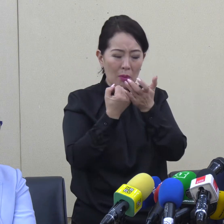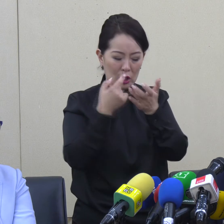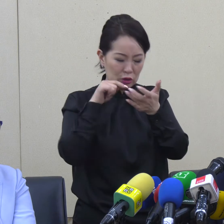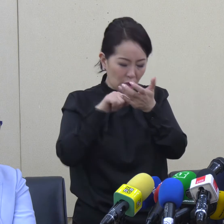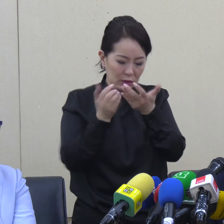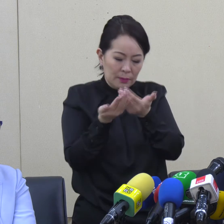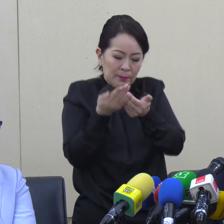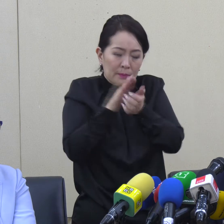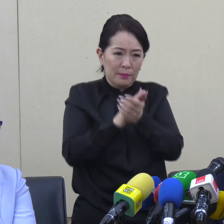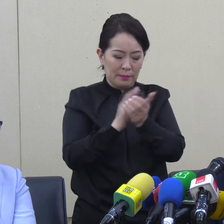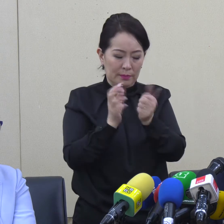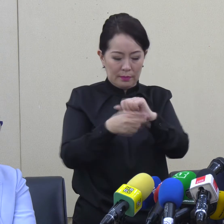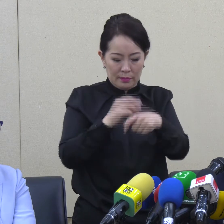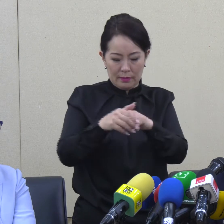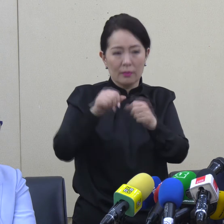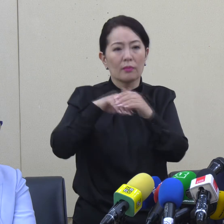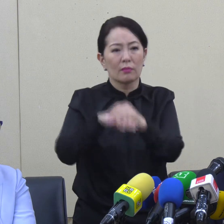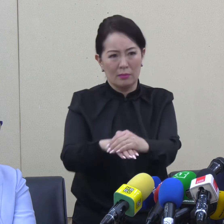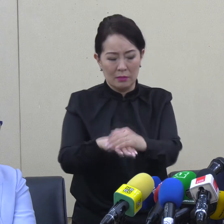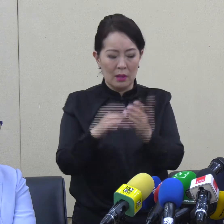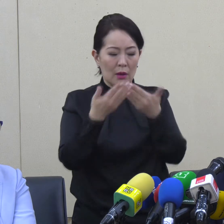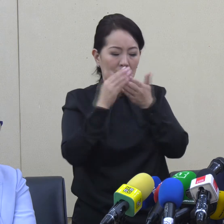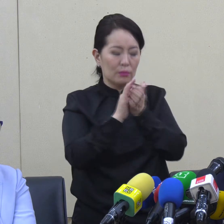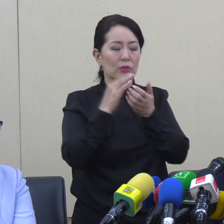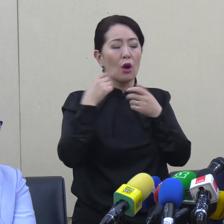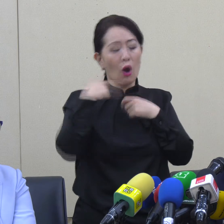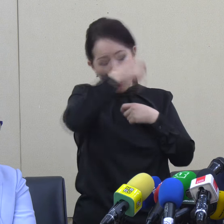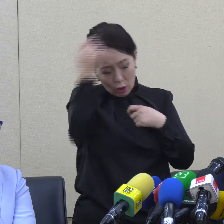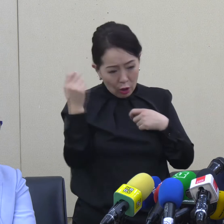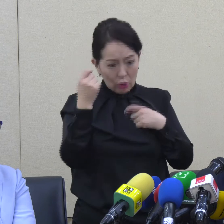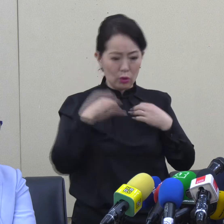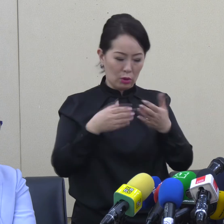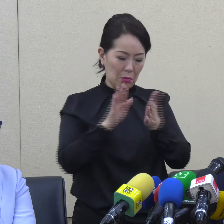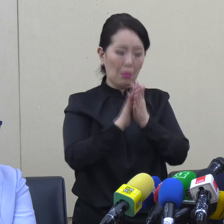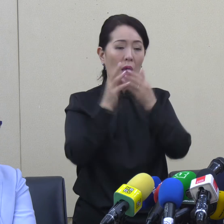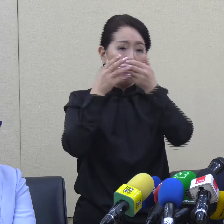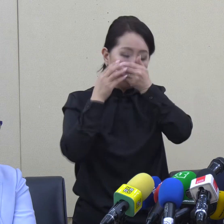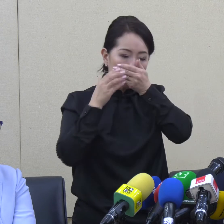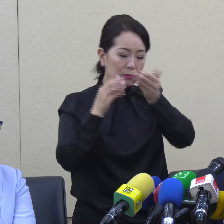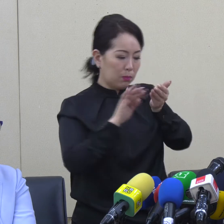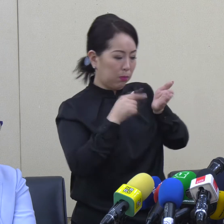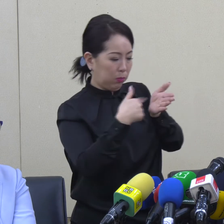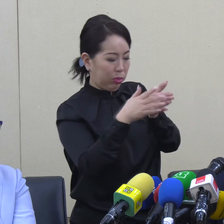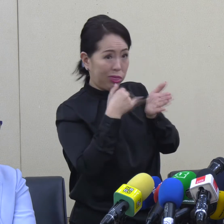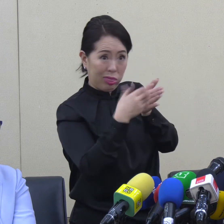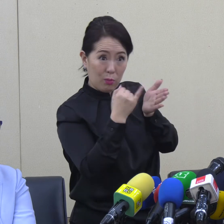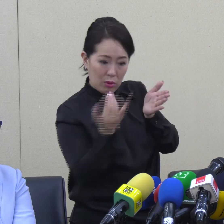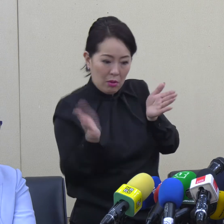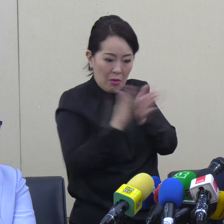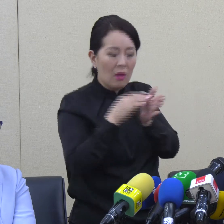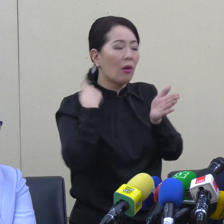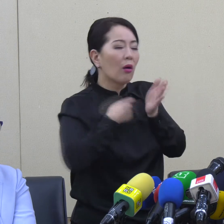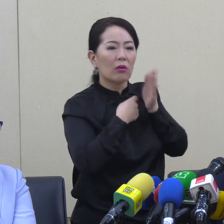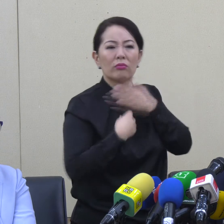талыг хонж авахгүй тэрийг өөр одоо оролт ч юм уу ямар нэгэн юмтай одоо ингэж сүргүүлээд ингэж явах